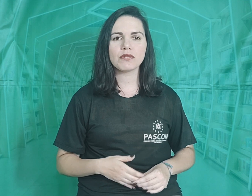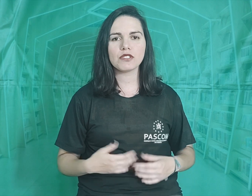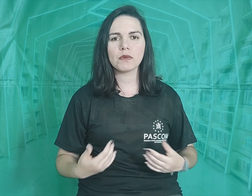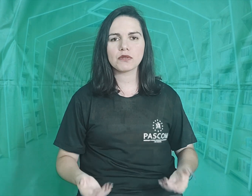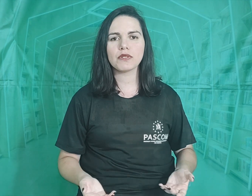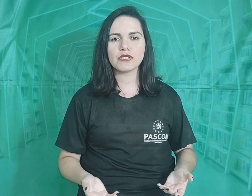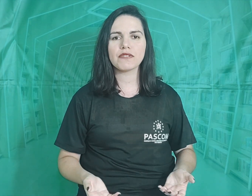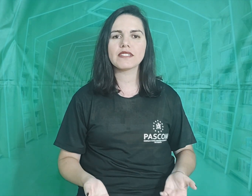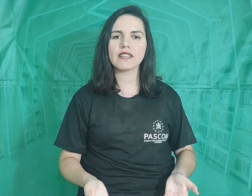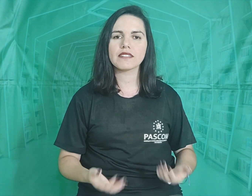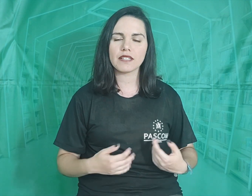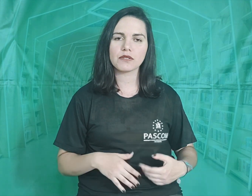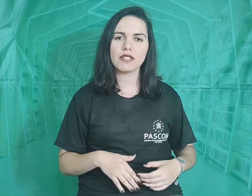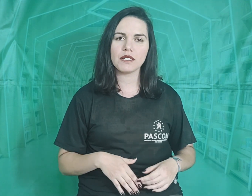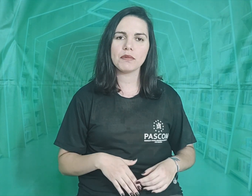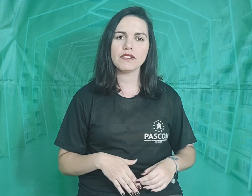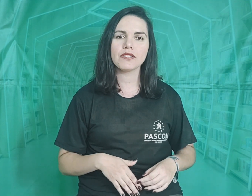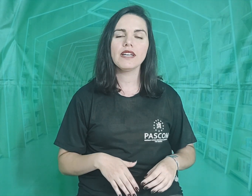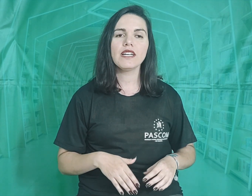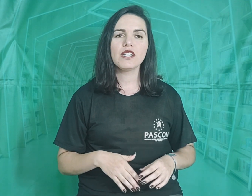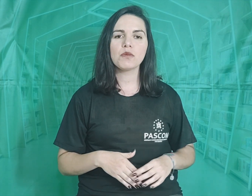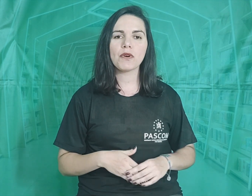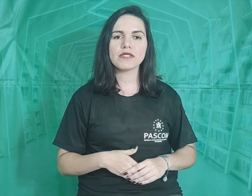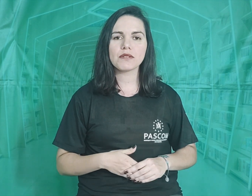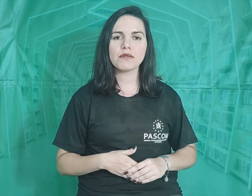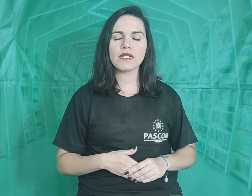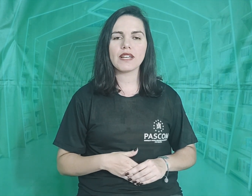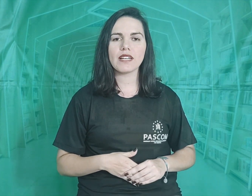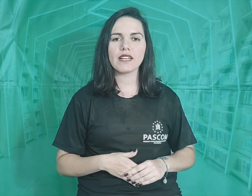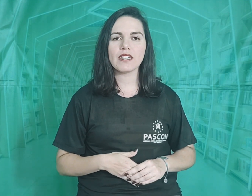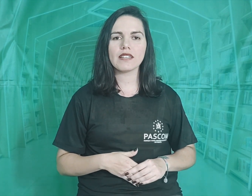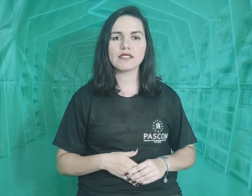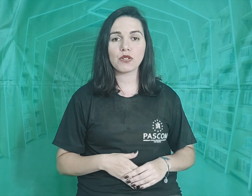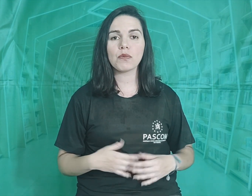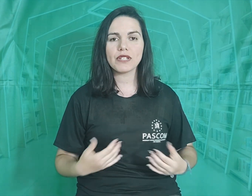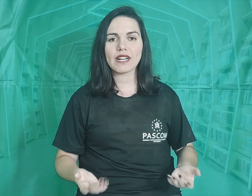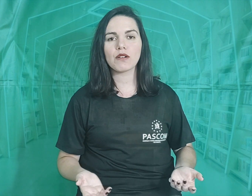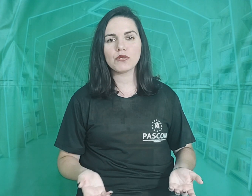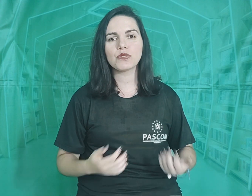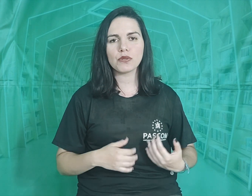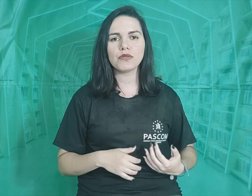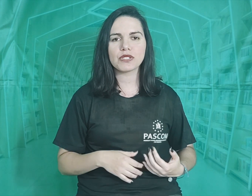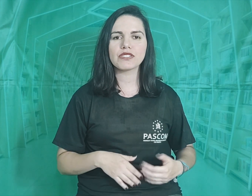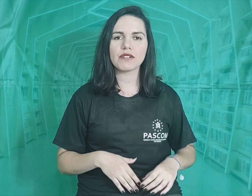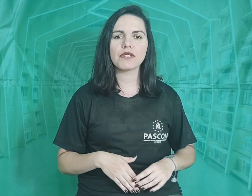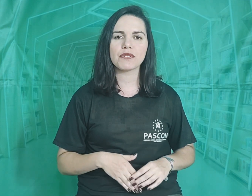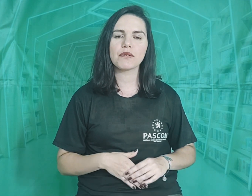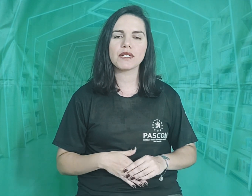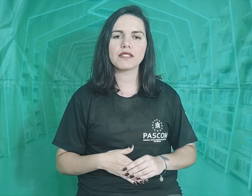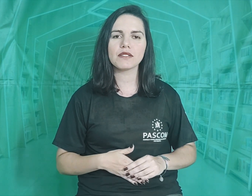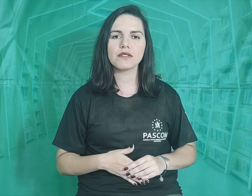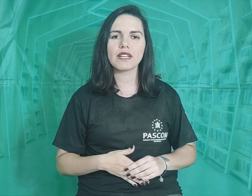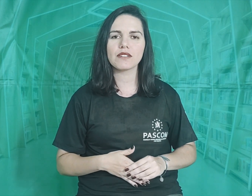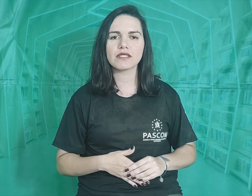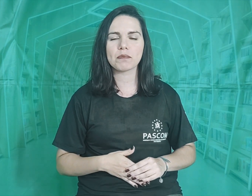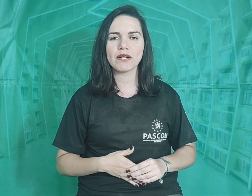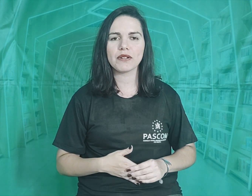outras pessoas tivessem acesso a Libras e possam se comunicar com os surdos que já vêm frequentando, né, a nossa